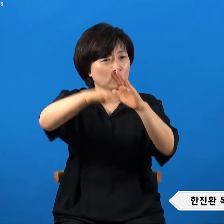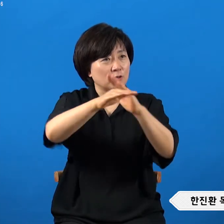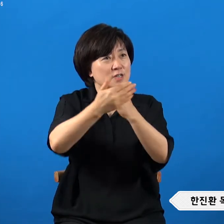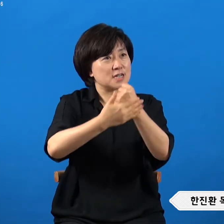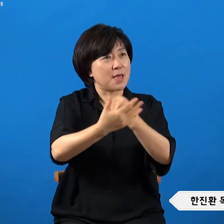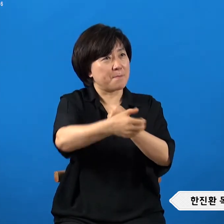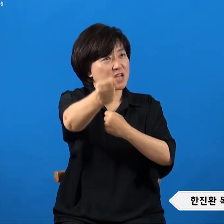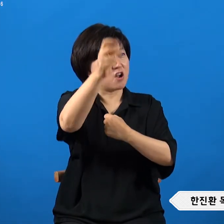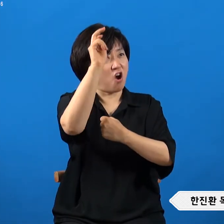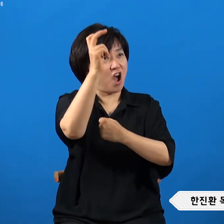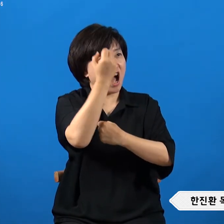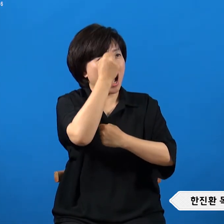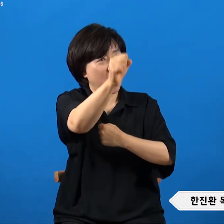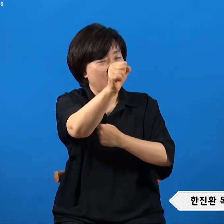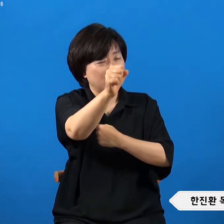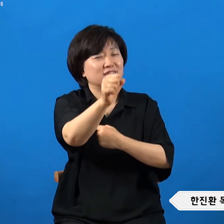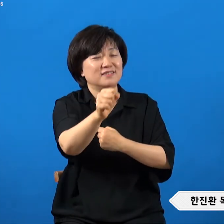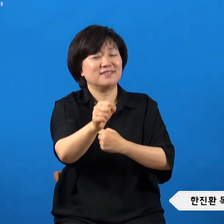수 있겠다.